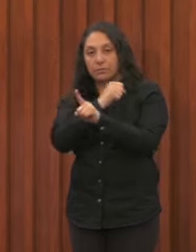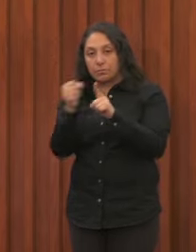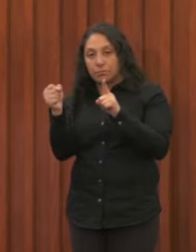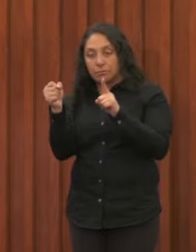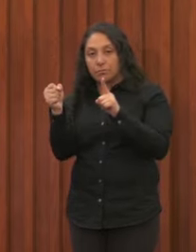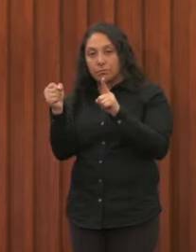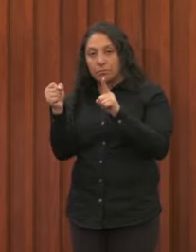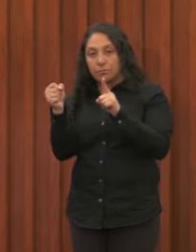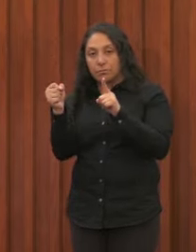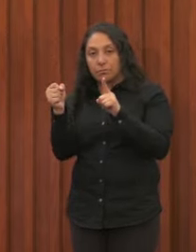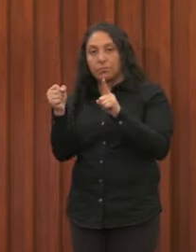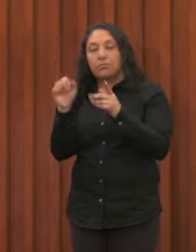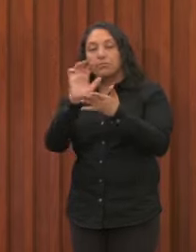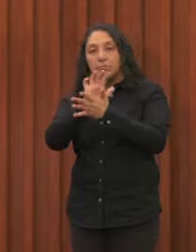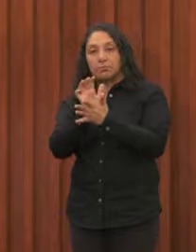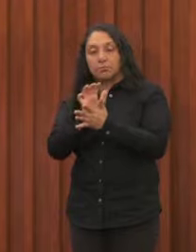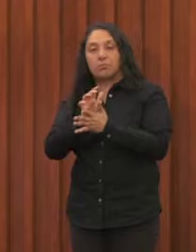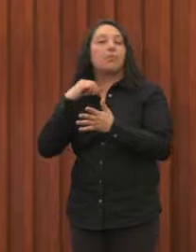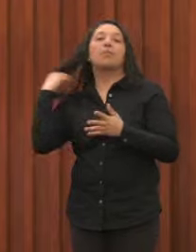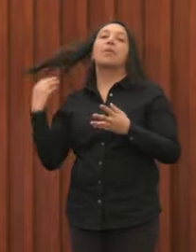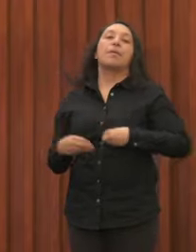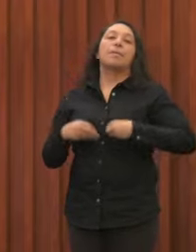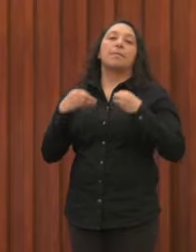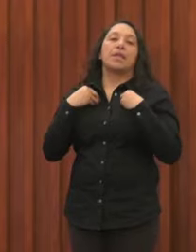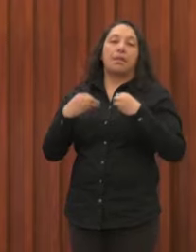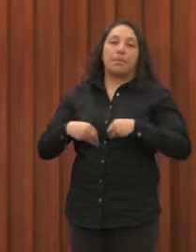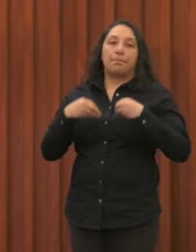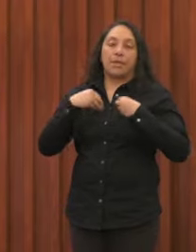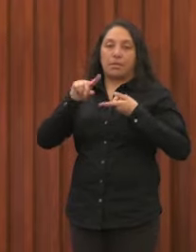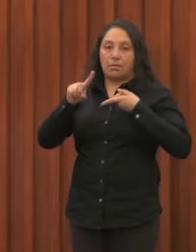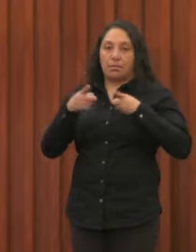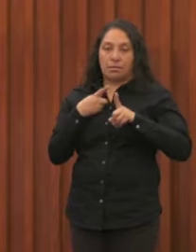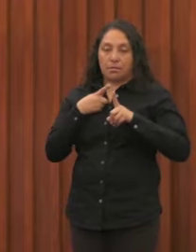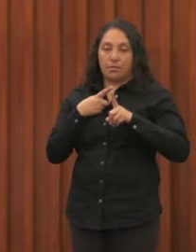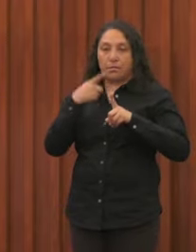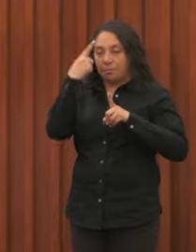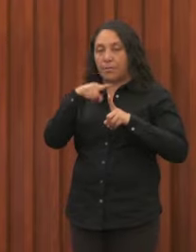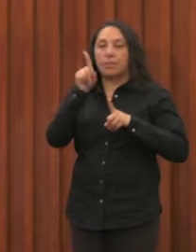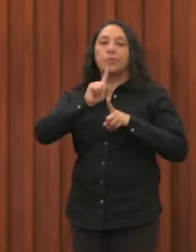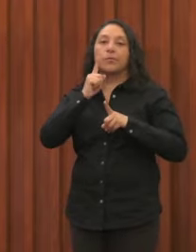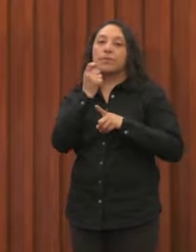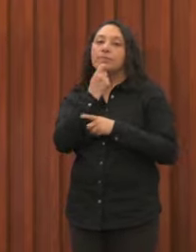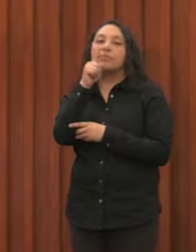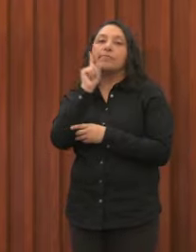Vida, vida, vida, vida linda a favor de las mujeres y las niñas. Muchas gracias.